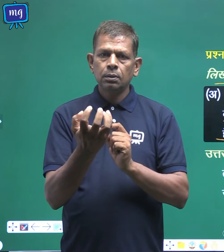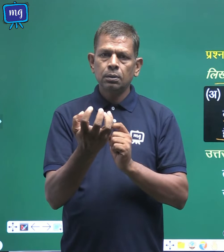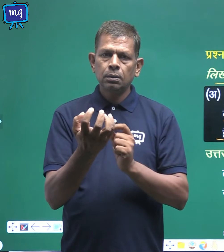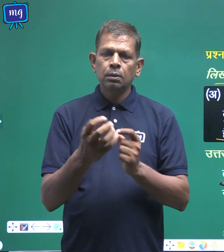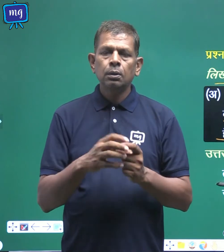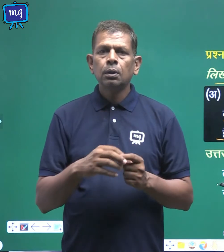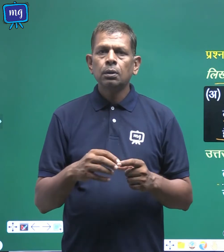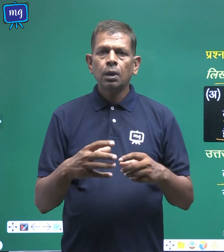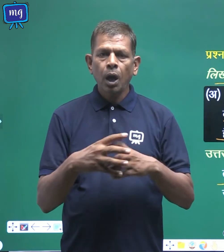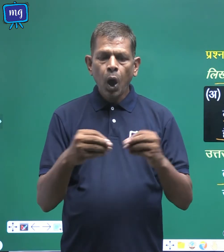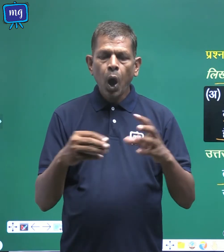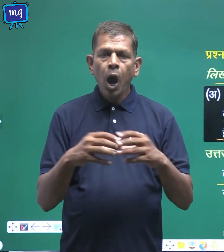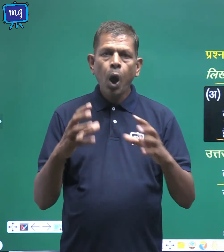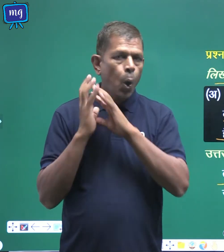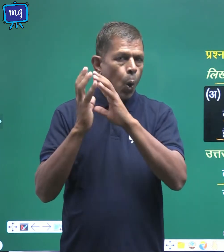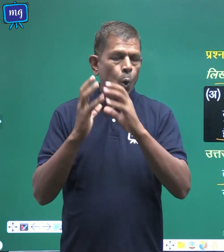तथा जूट